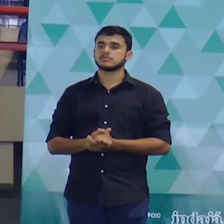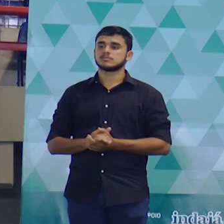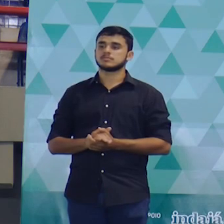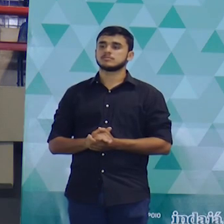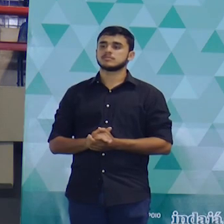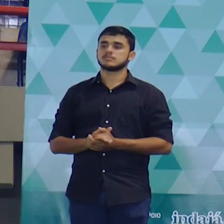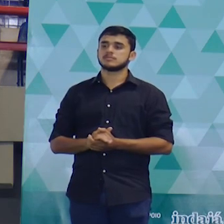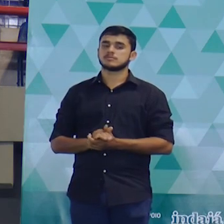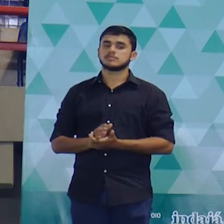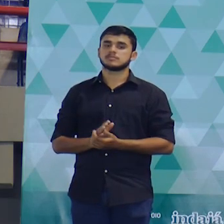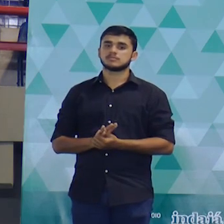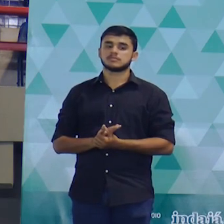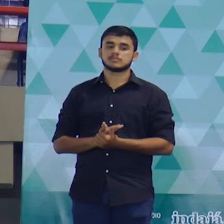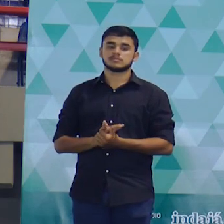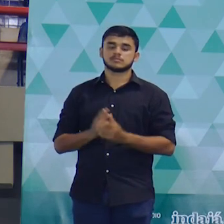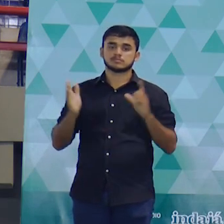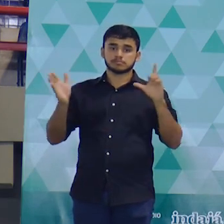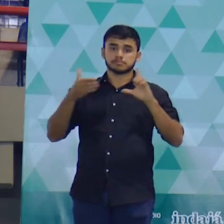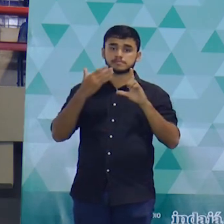Pode passar?